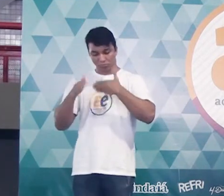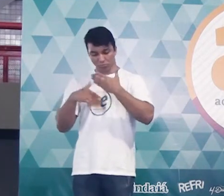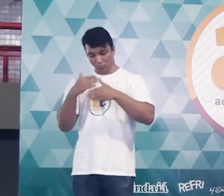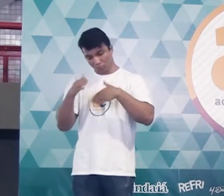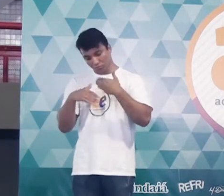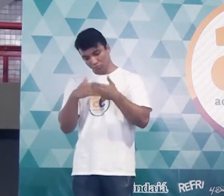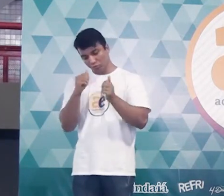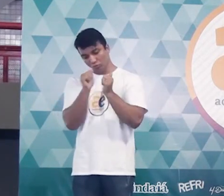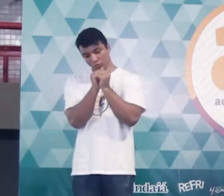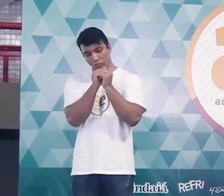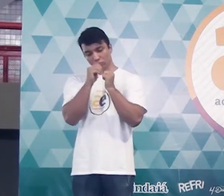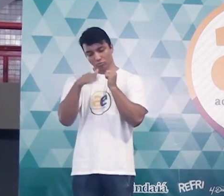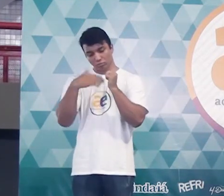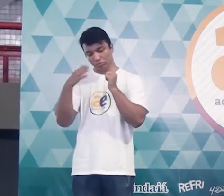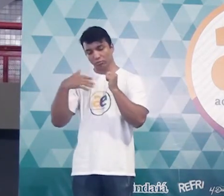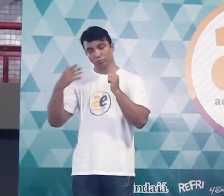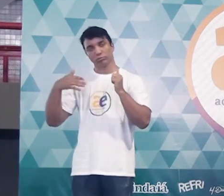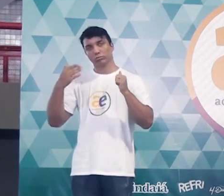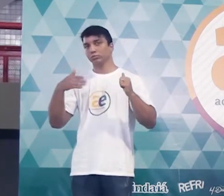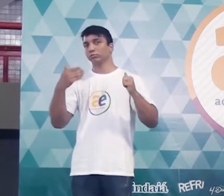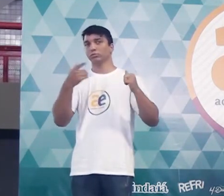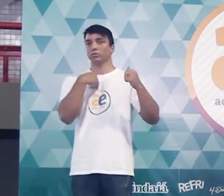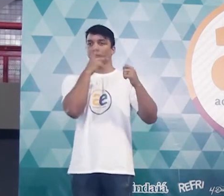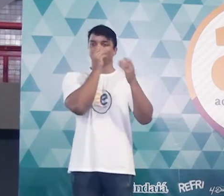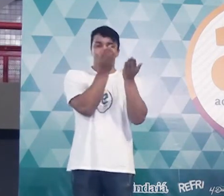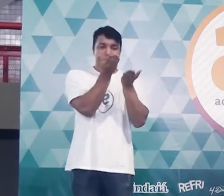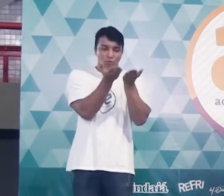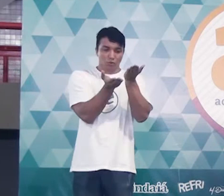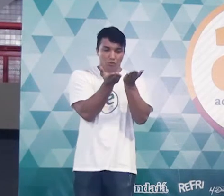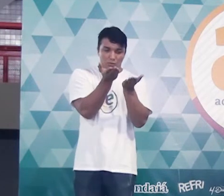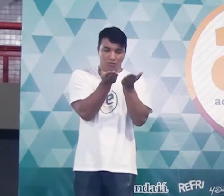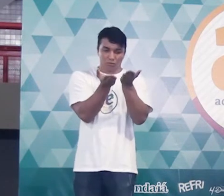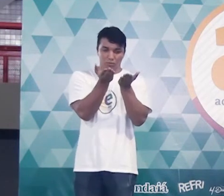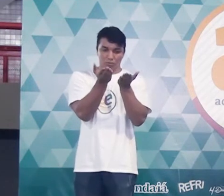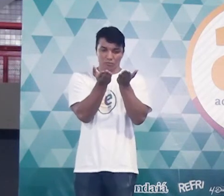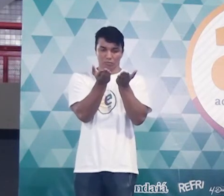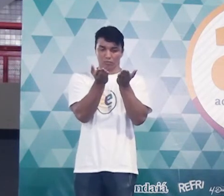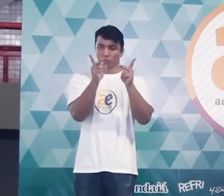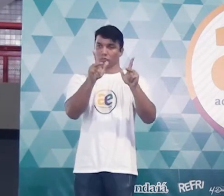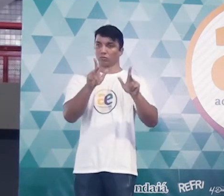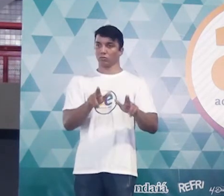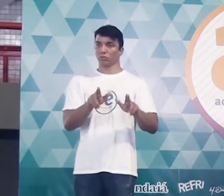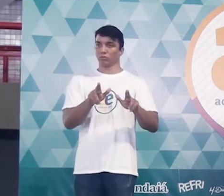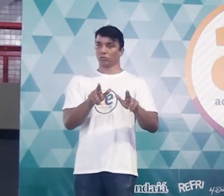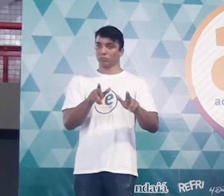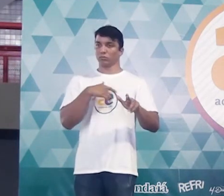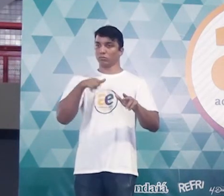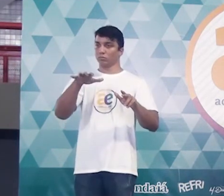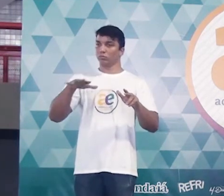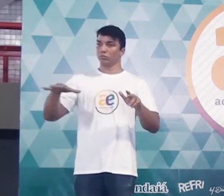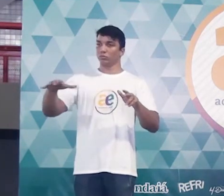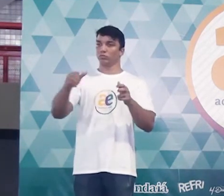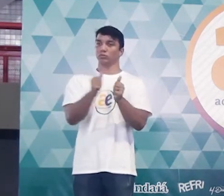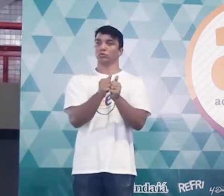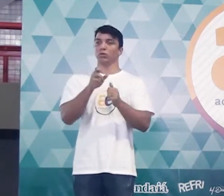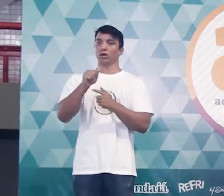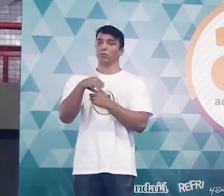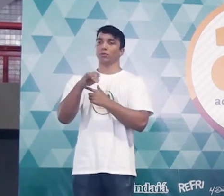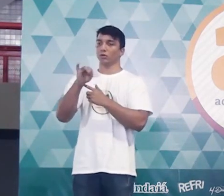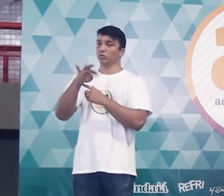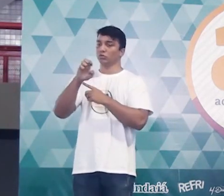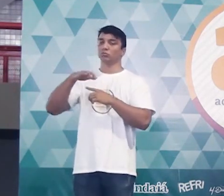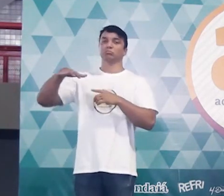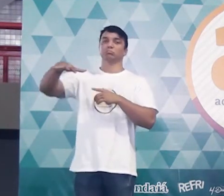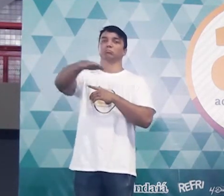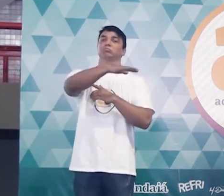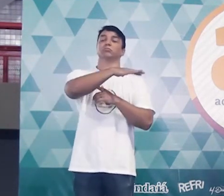um tempinho juntos, os corpos tendem a ficar em equilíbrio térmico, inclusive com o ambiente, tá? Mas eles podem